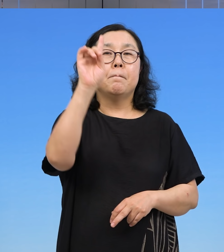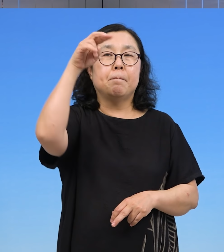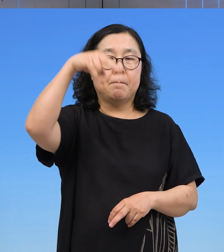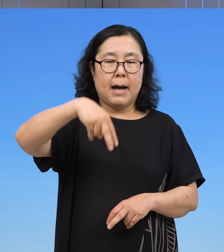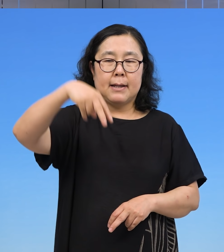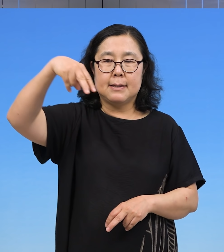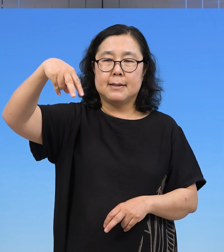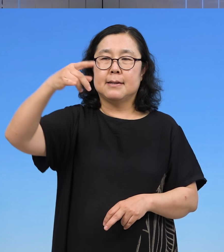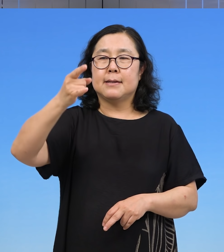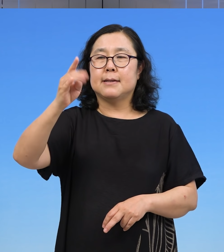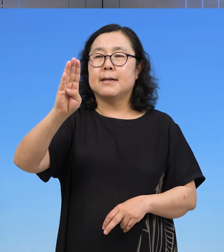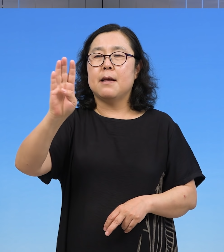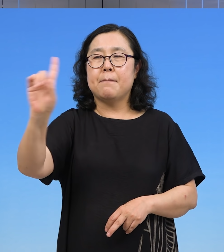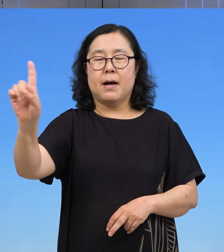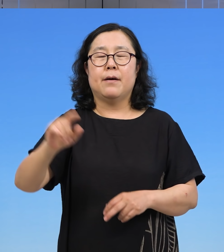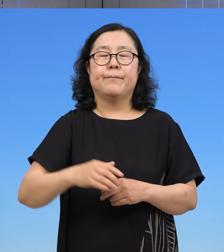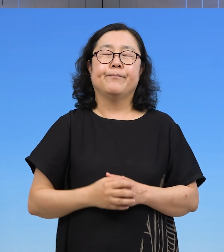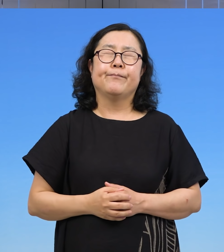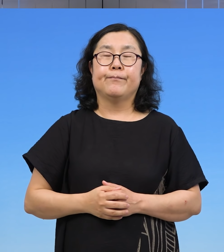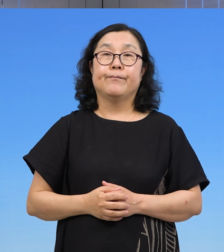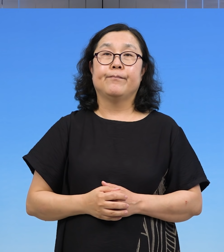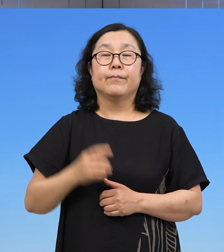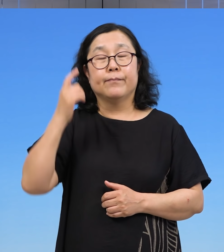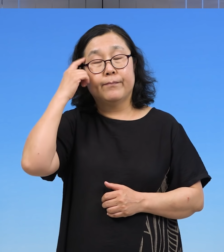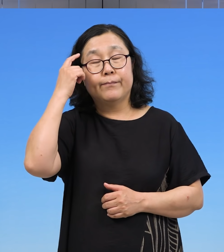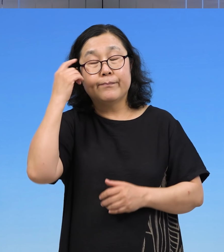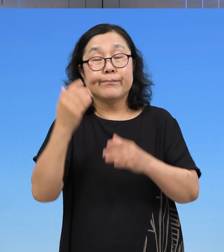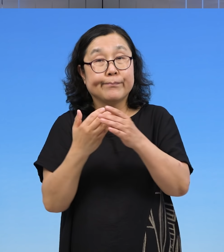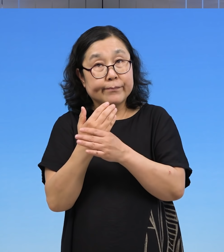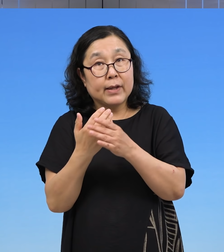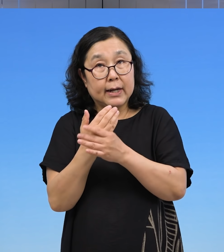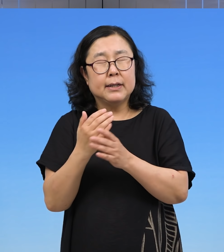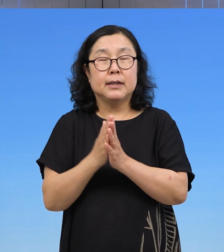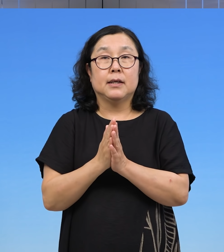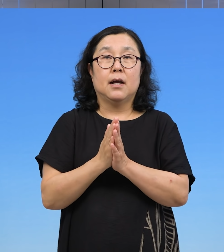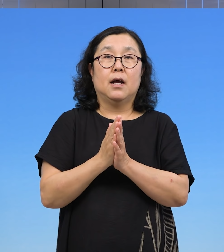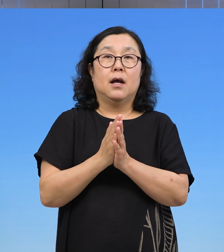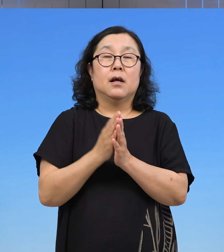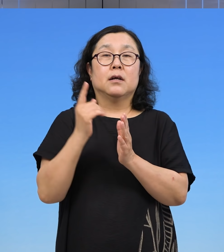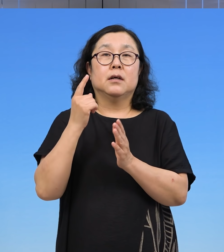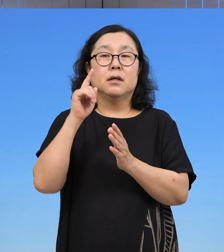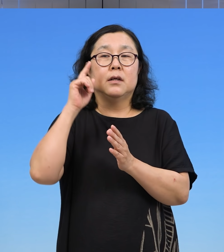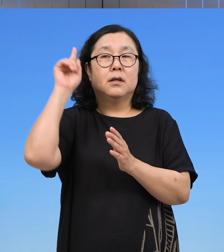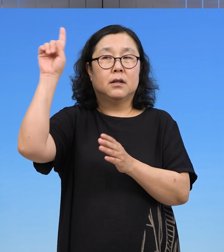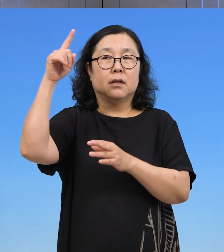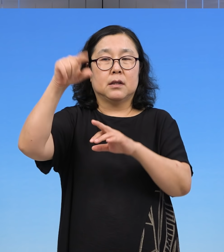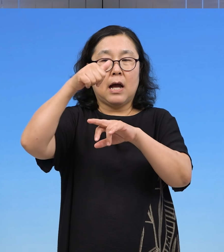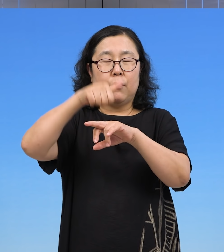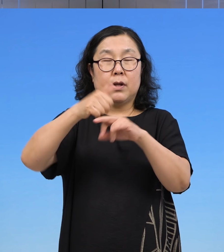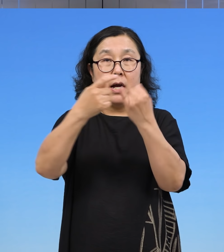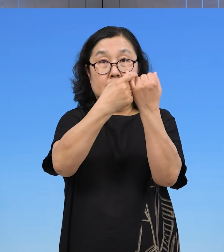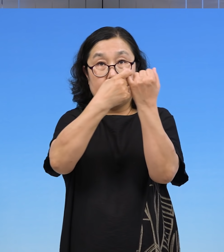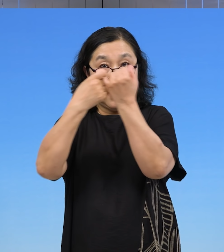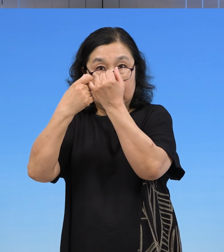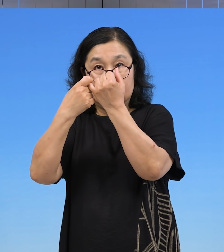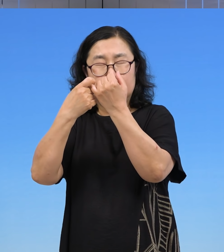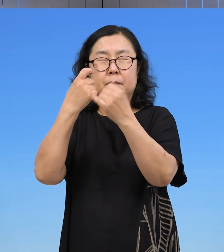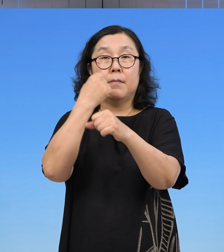엄마가 누군가 하니까요 그 바세바라고 기억나시죠? 그 유부녀 목욕하던 여자를